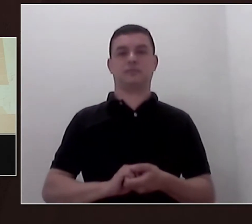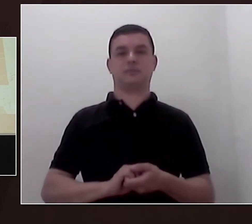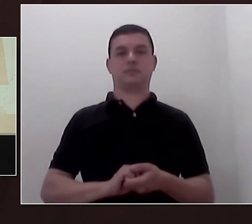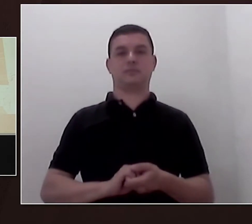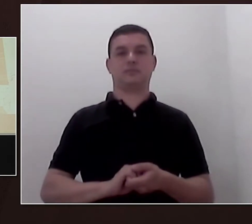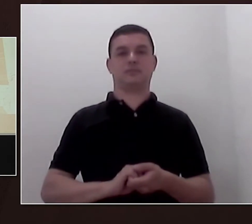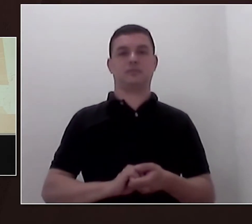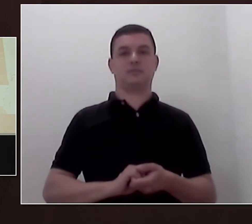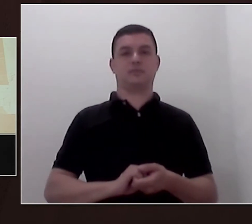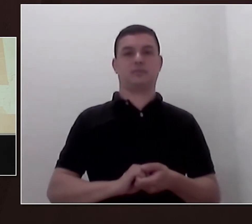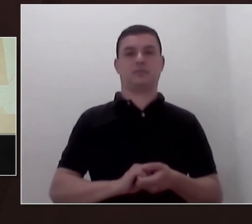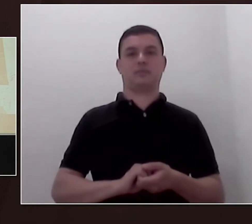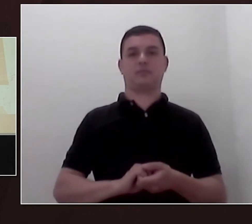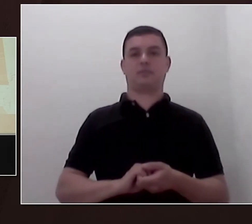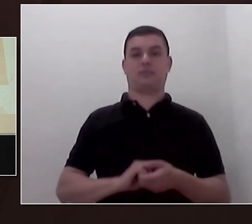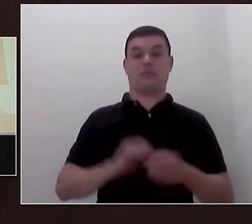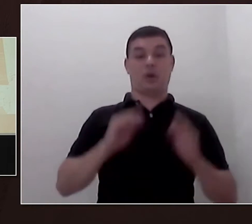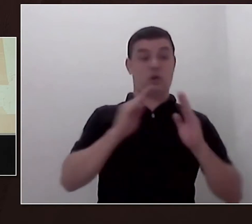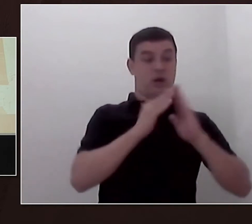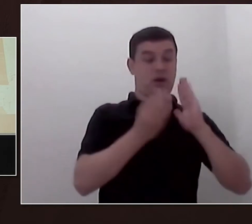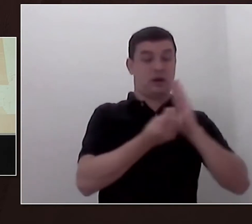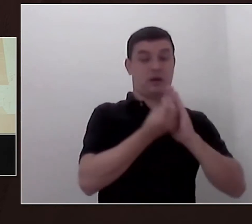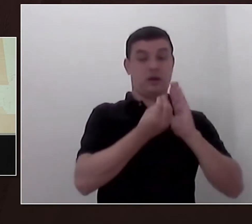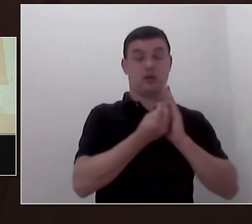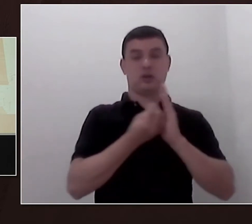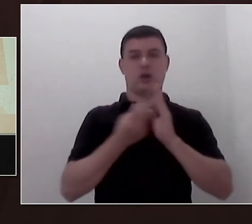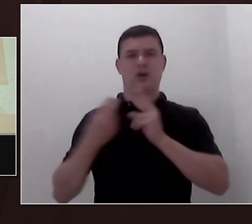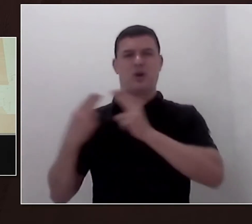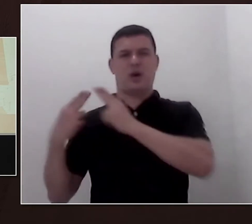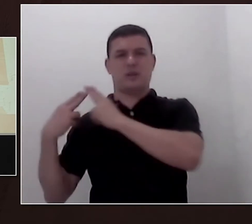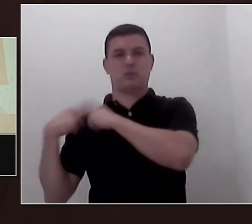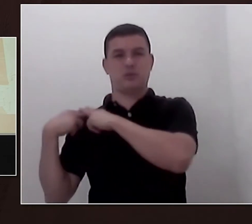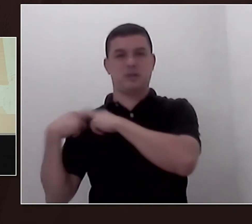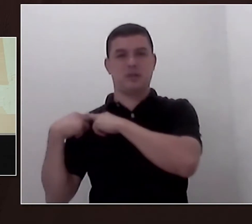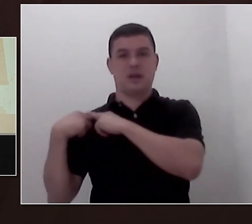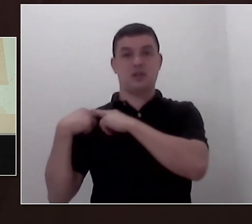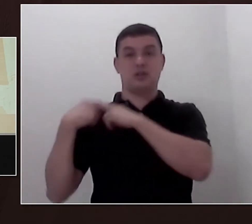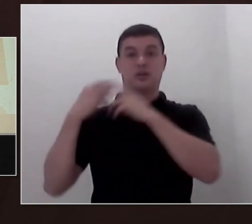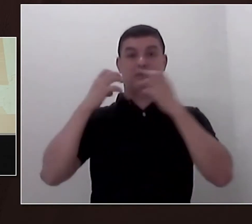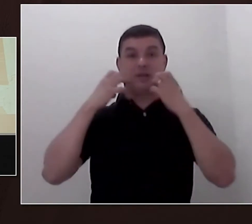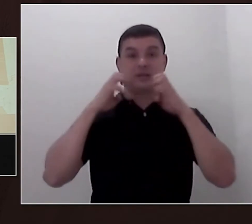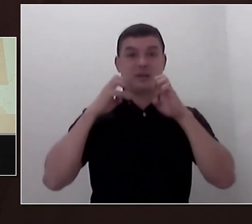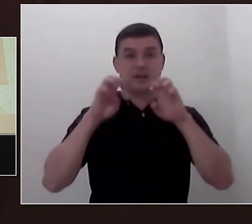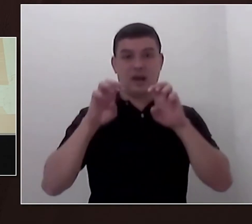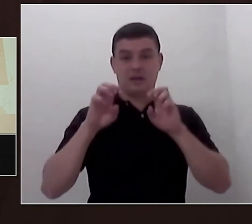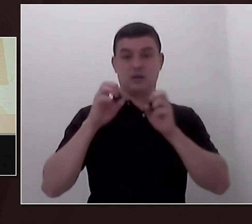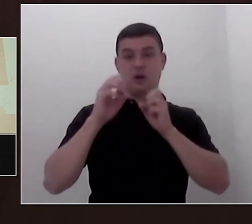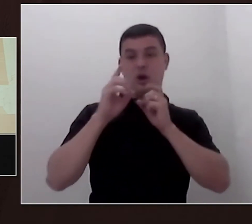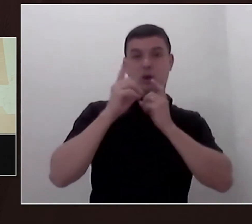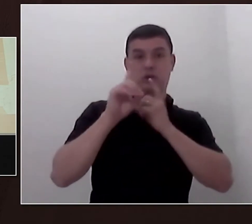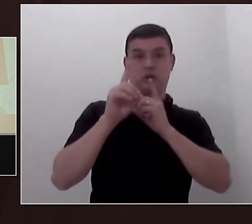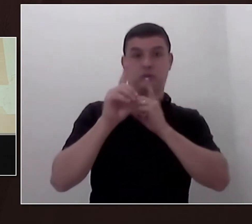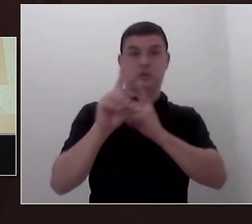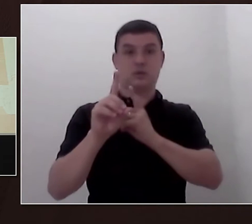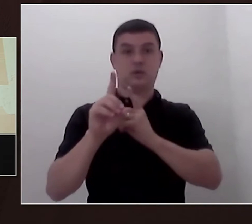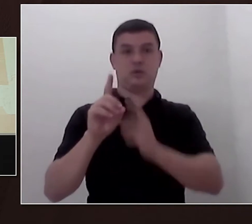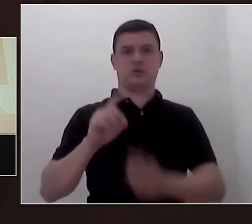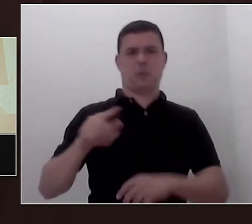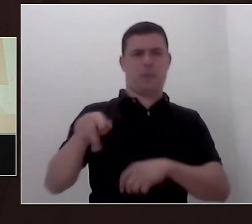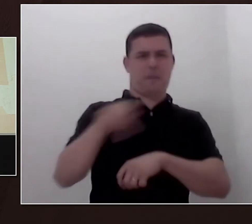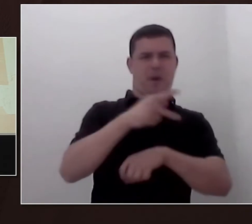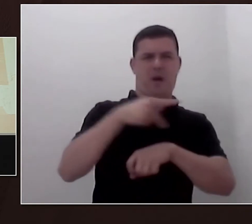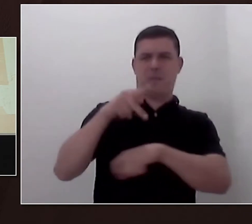Senhor, irmãos, a igreja tem uma alta comissão do Senhor, que é fazer discípulos de todas as